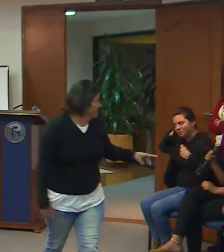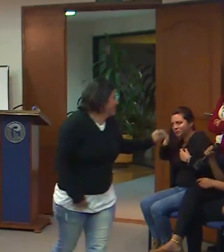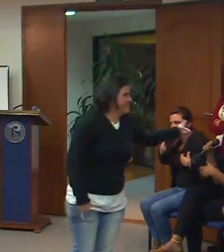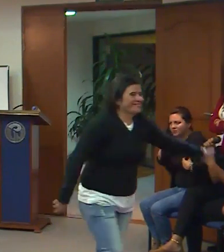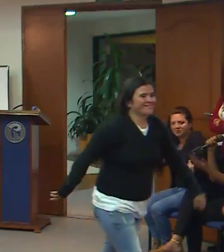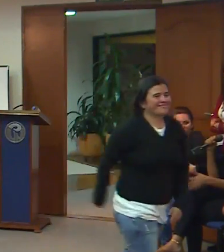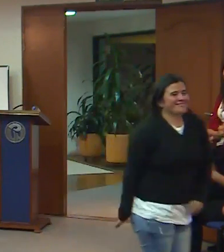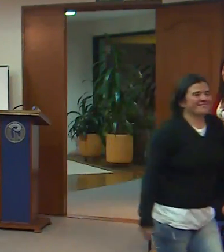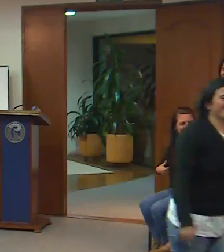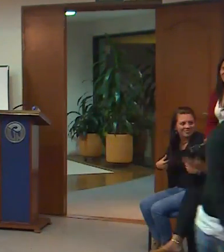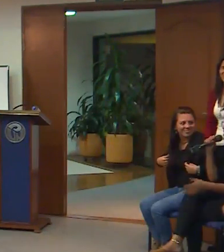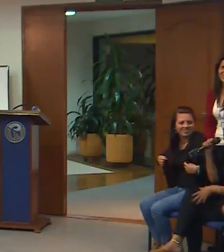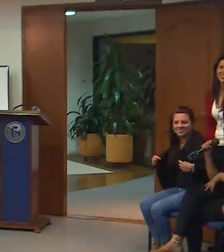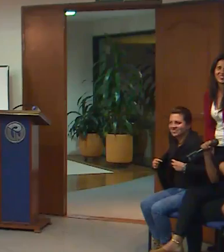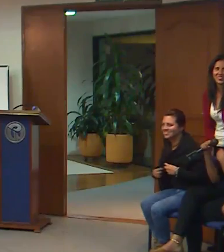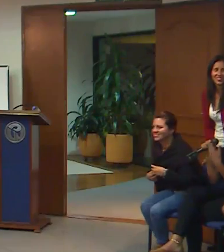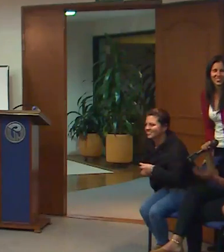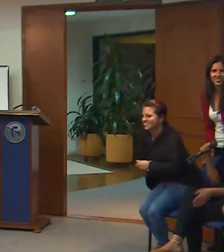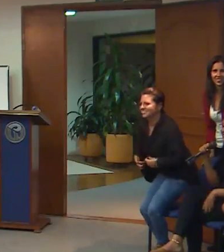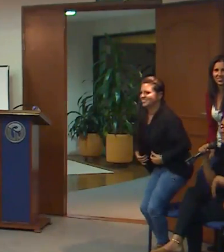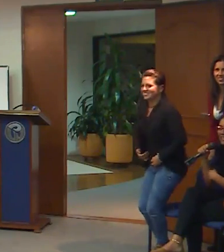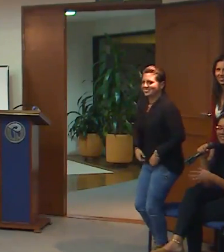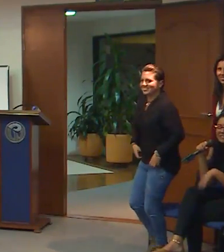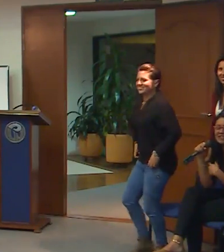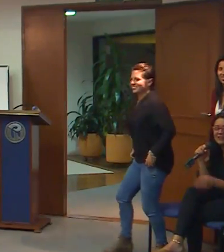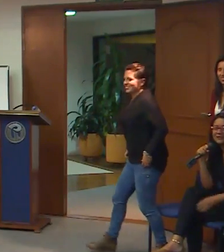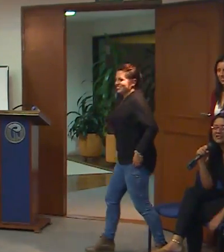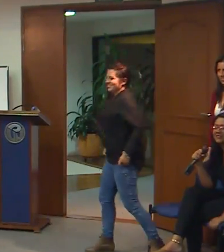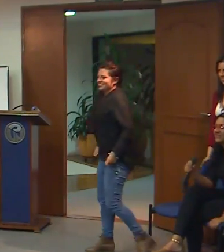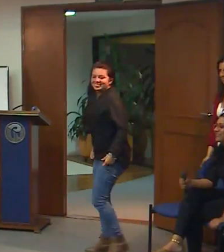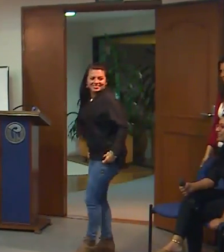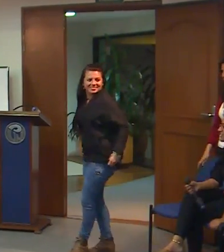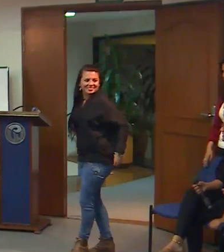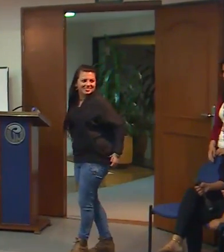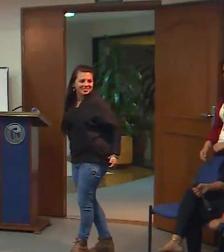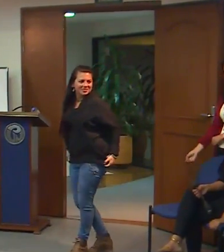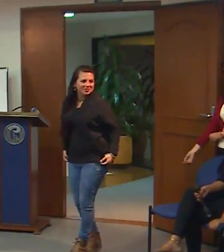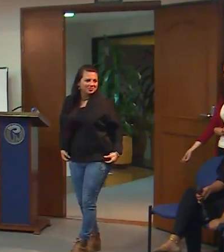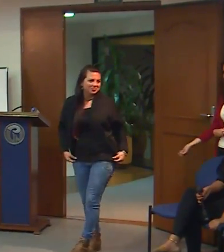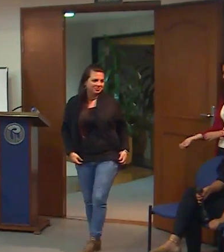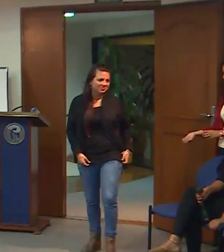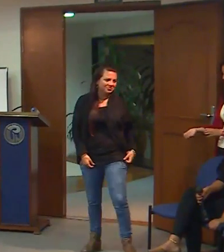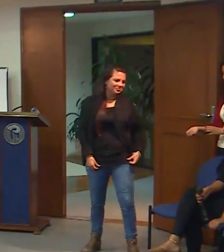temas. Qué pena, está haciendo mucho calor, me van a quitar la chaqueta, el saco.